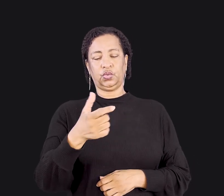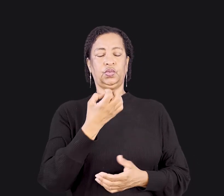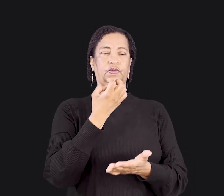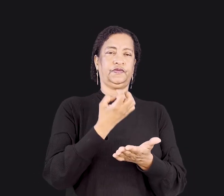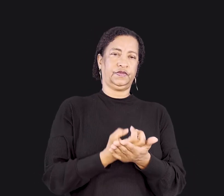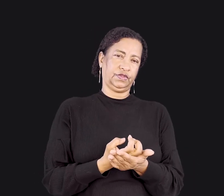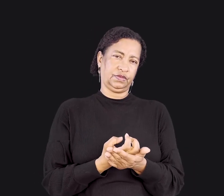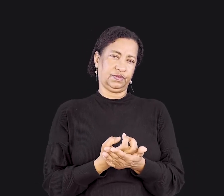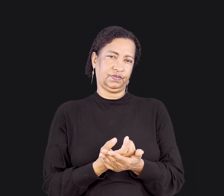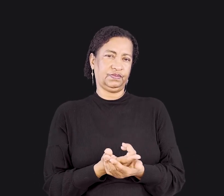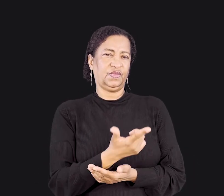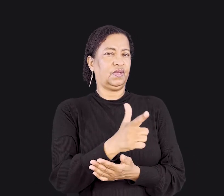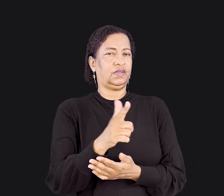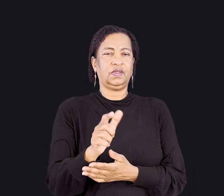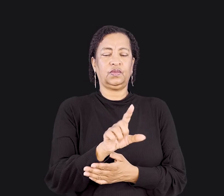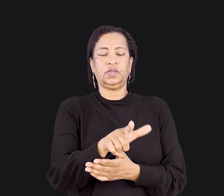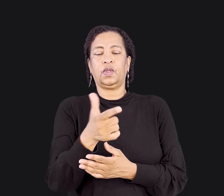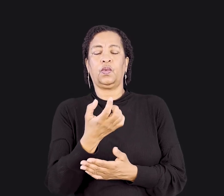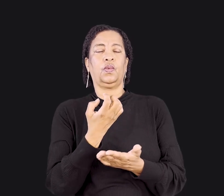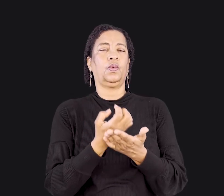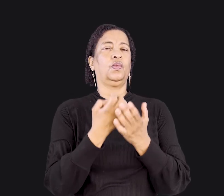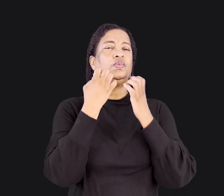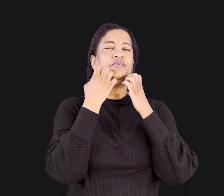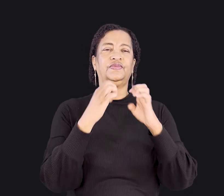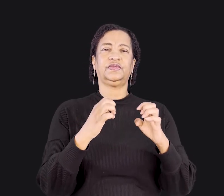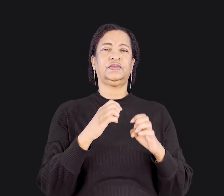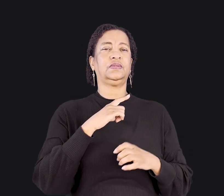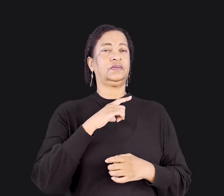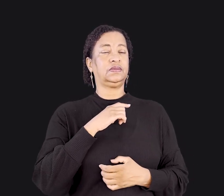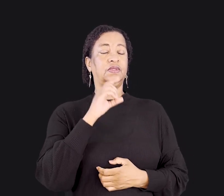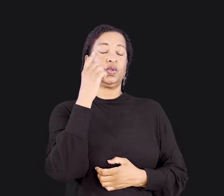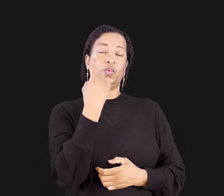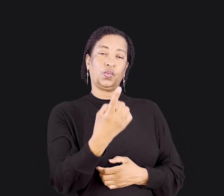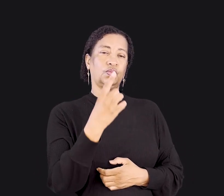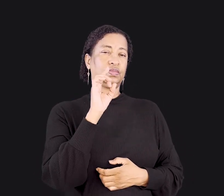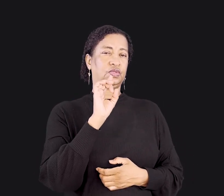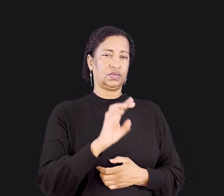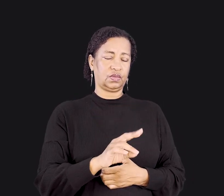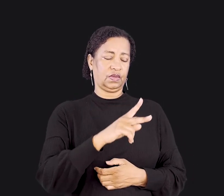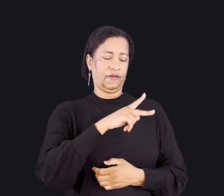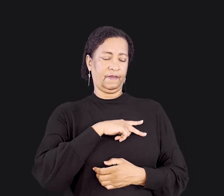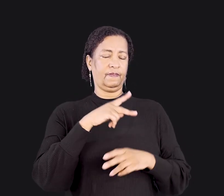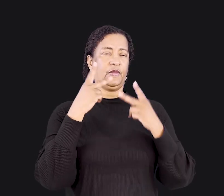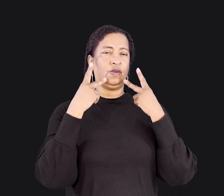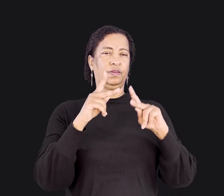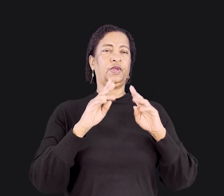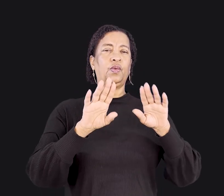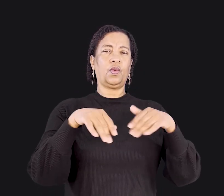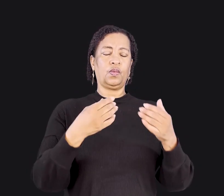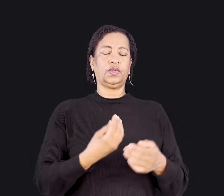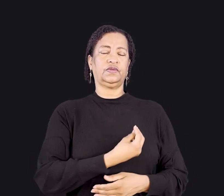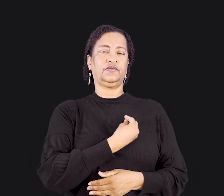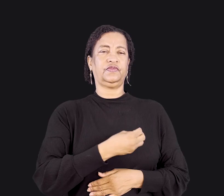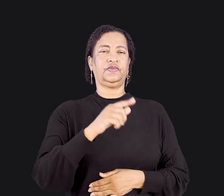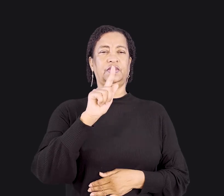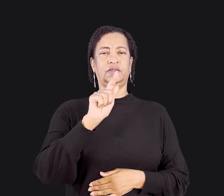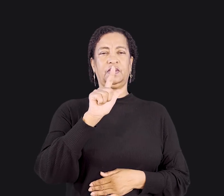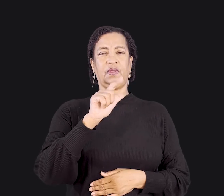outro evangelho. Não existe outro evangelho. Existe apenas um, o que Paulo pregou quando estava na Galácia. De acordo